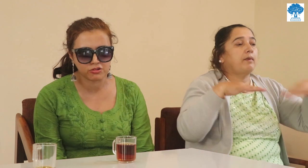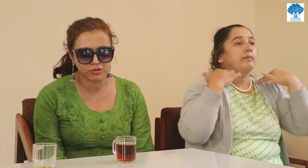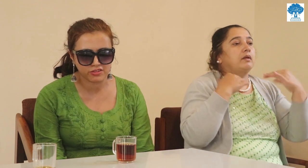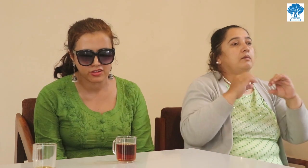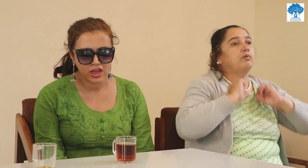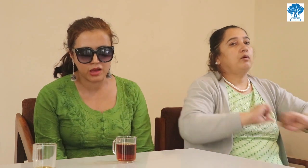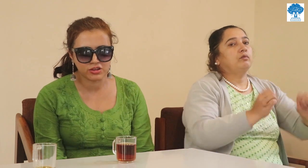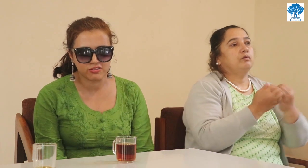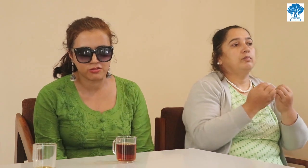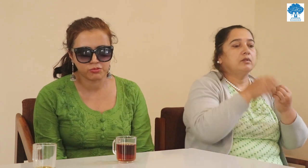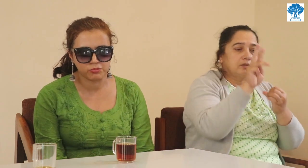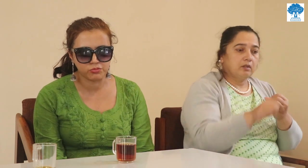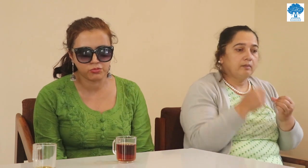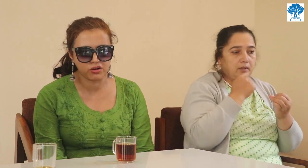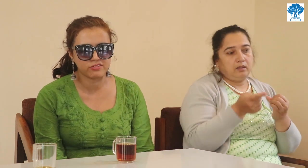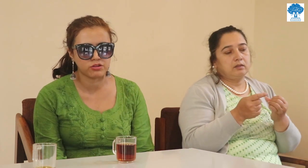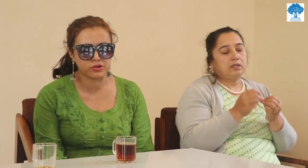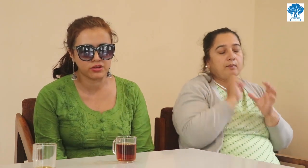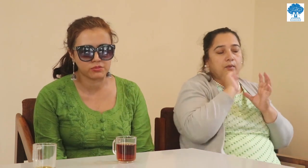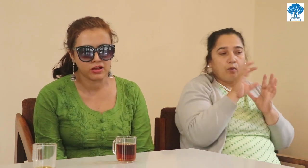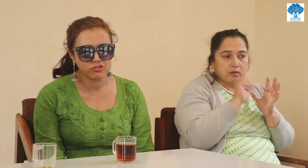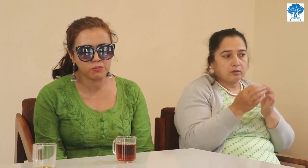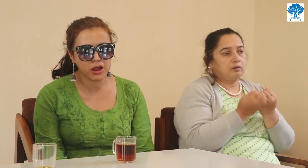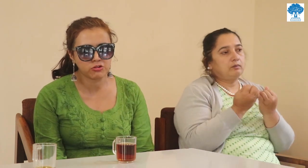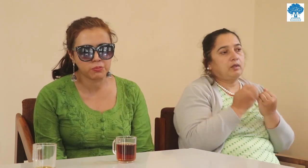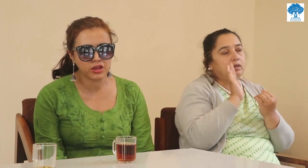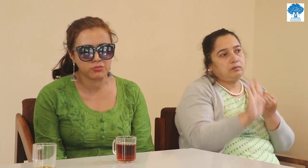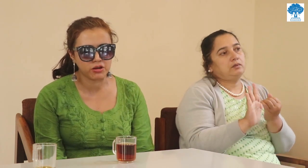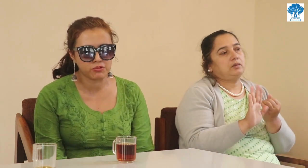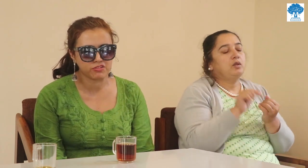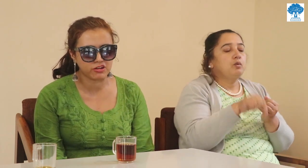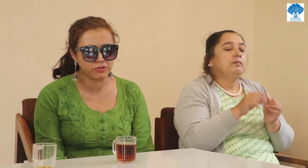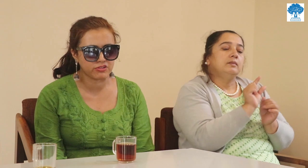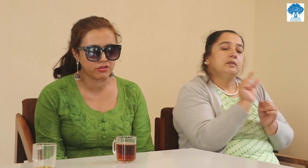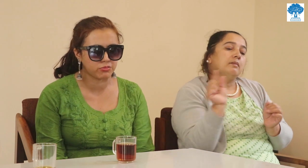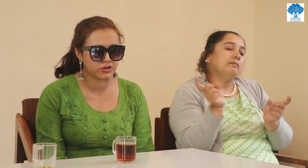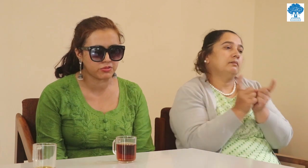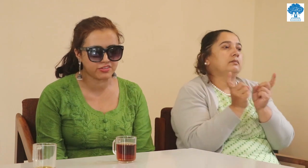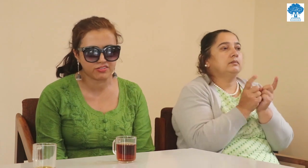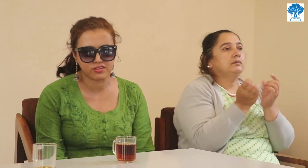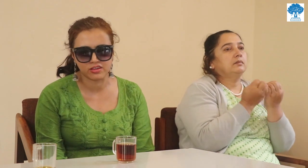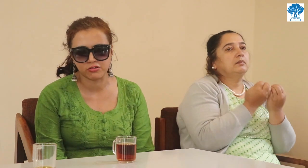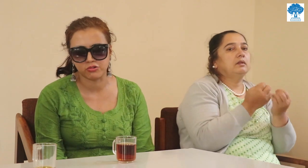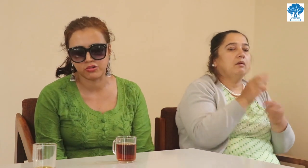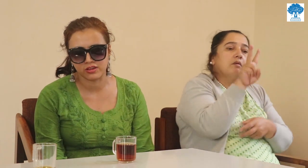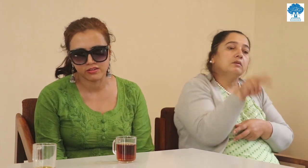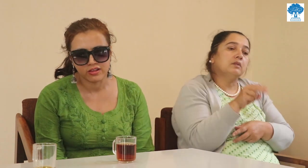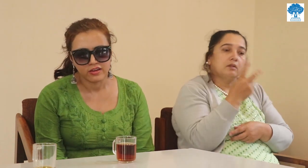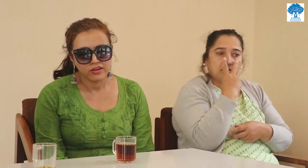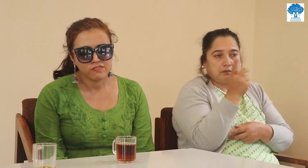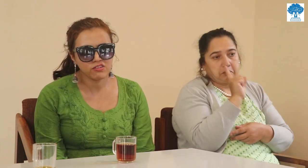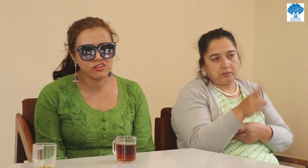भन्ने बाटोमा चाहिँ हामीले चाहिँ अब बहस गर्नुपर्ने अथवा त्यो बाटोमा पनि हामीले अब चाहिँ छलफल चलाउनुपर्ने अवस्था चाहिँ देखिएको हो